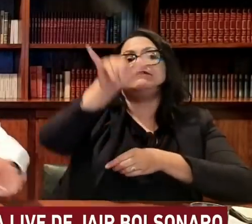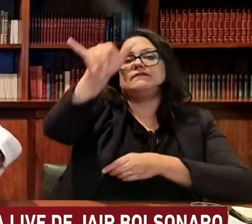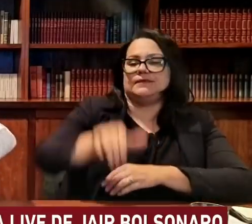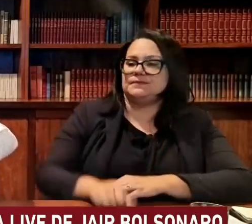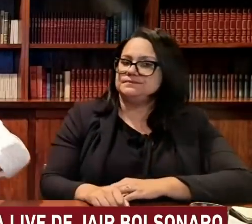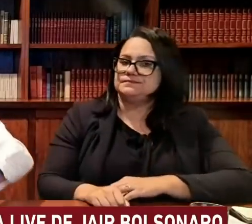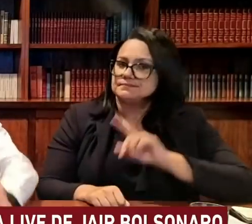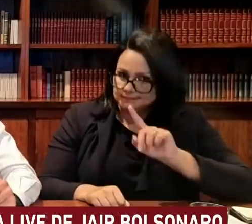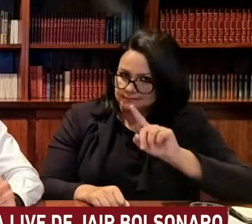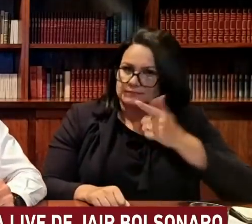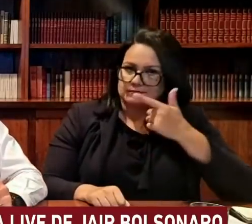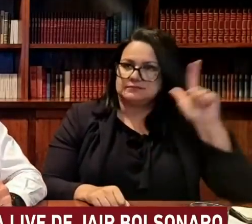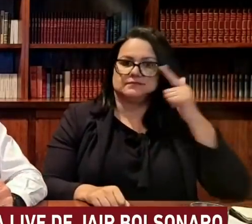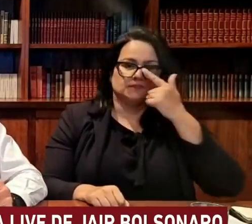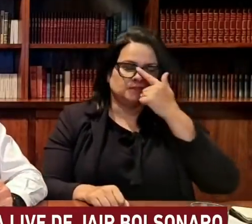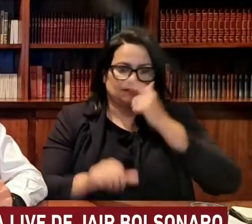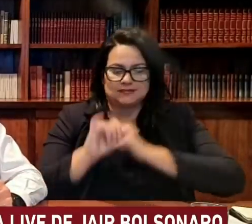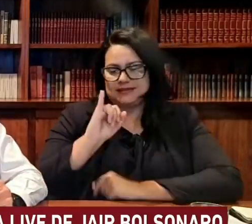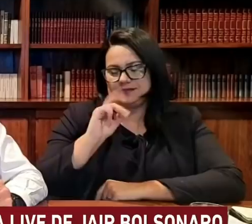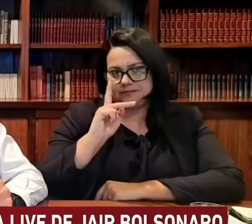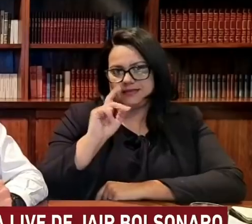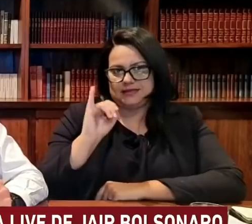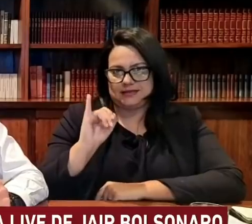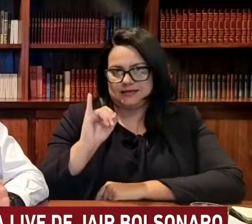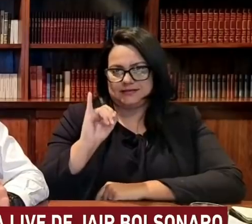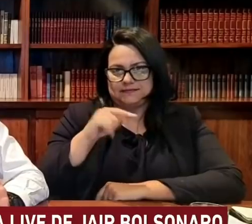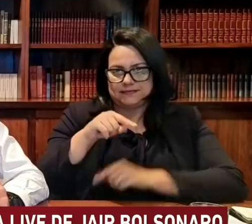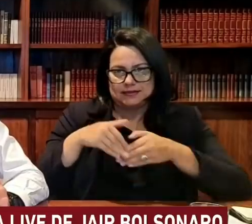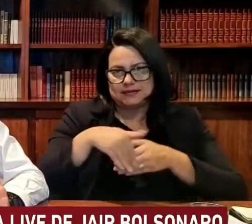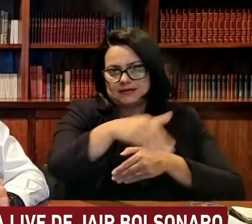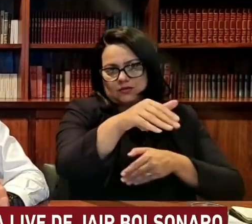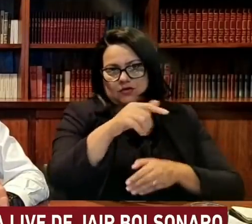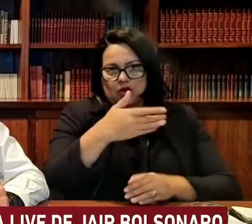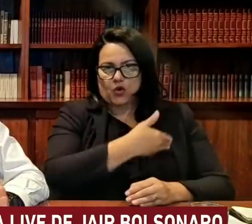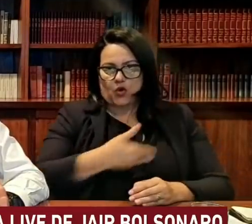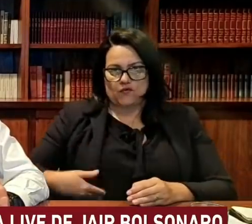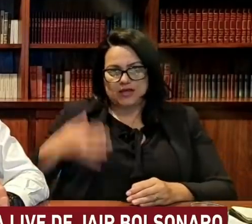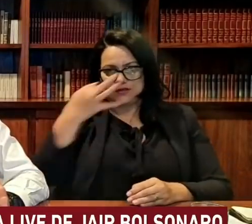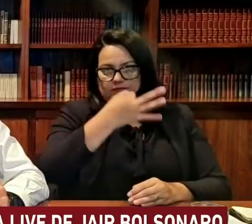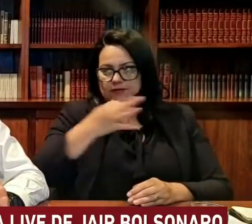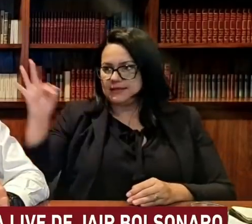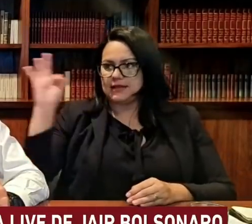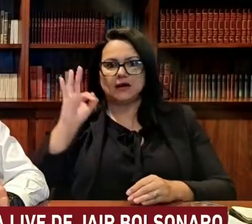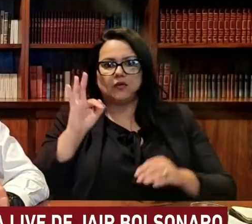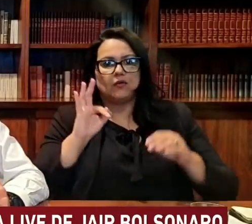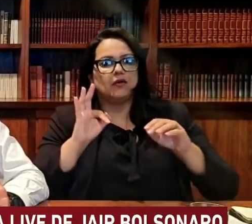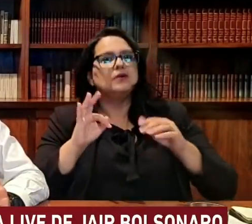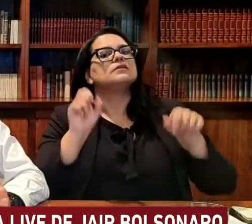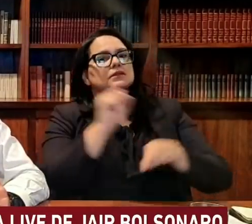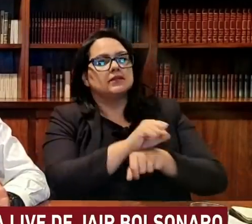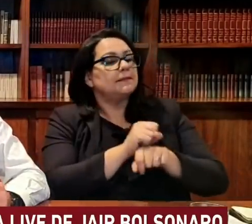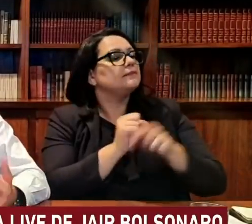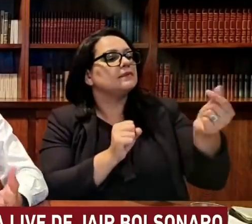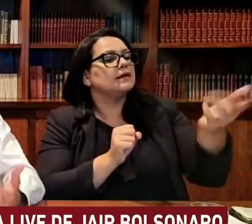Basta lembrar que o IPI, esse ano o governo federal deixa de arrecadar também aproximadamente 20 bilhões de